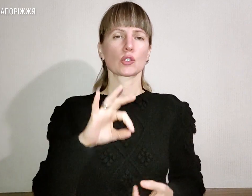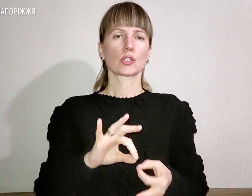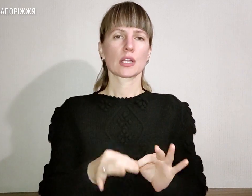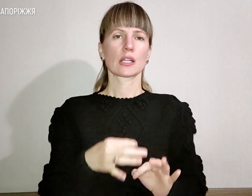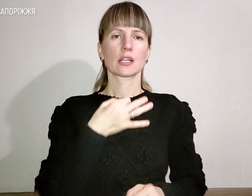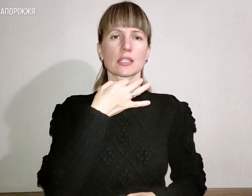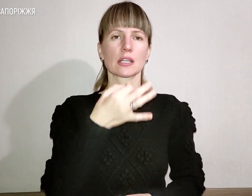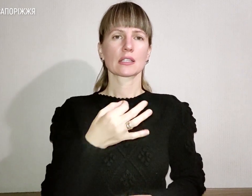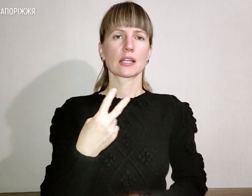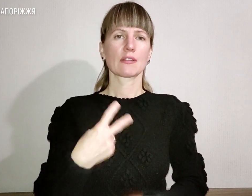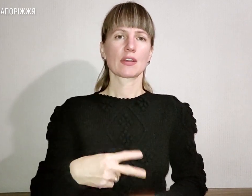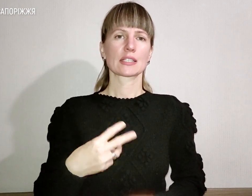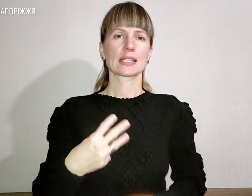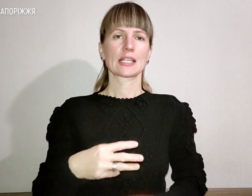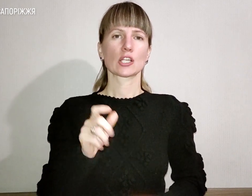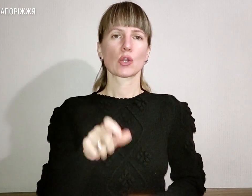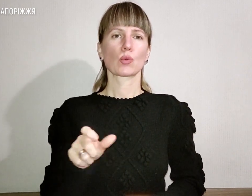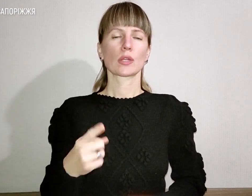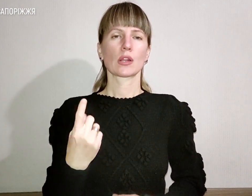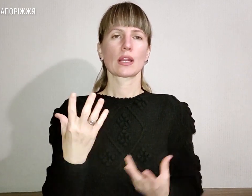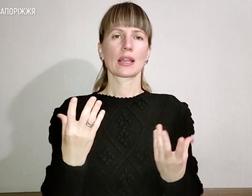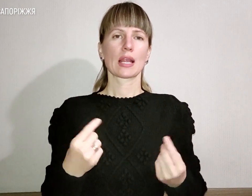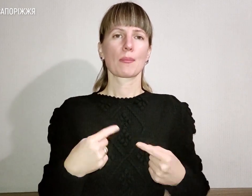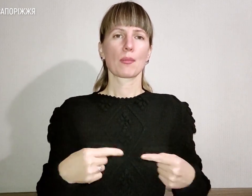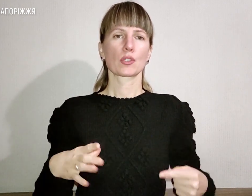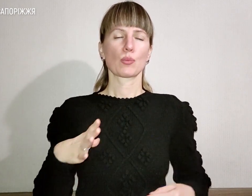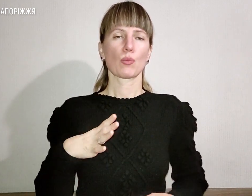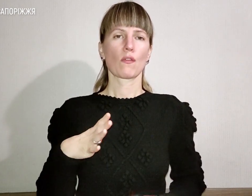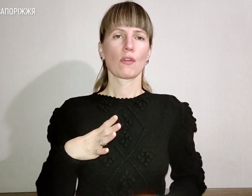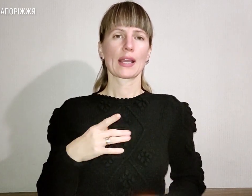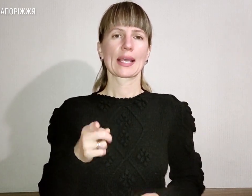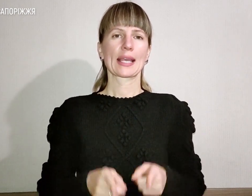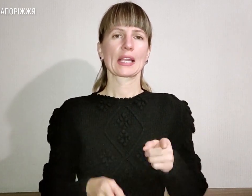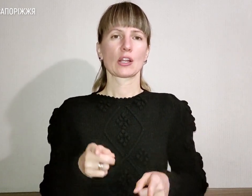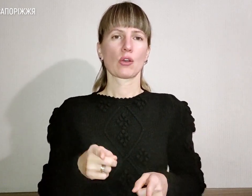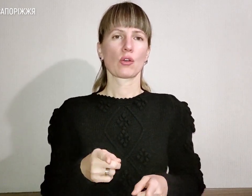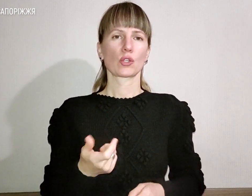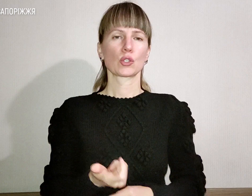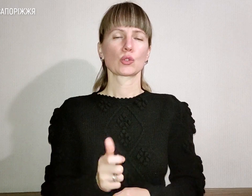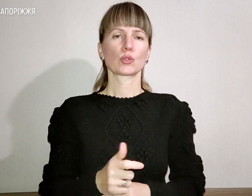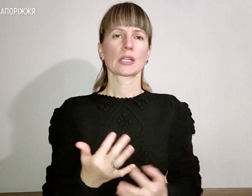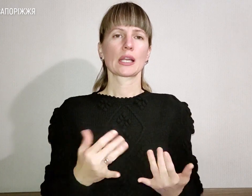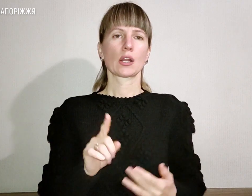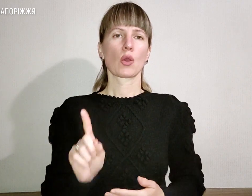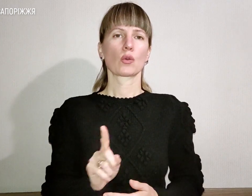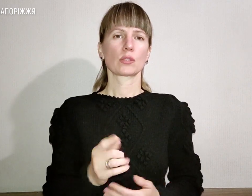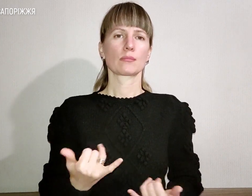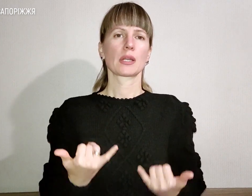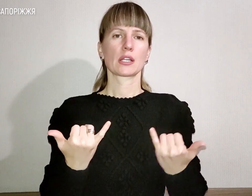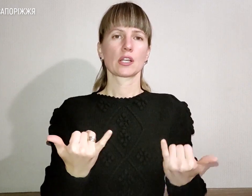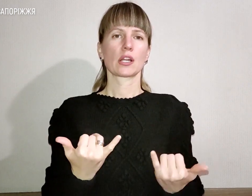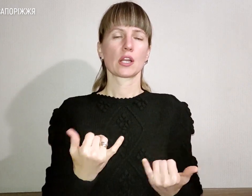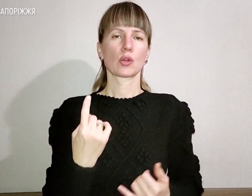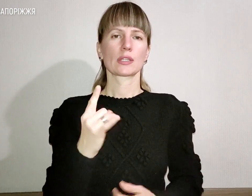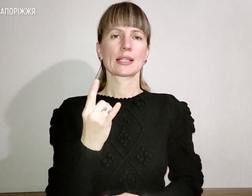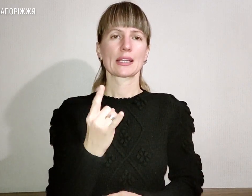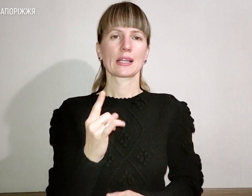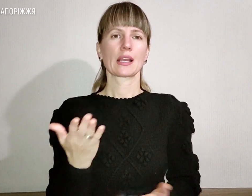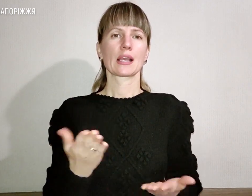сказати. 20-30 людей на день по-різному буває. Інколи дуже там кілька годин приділяєш одній дитині, тому що якийсь складний стан,